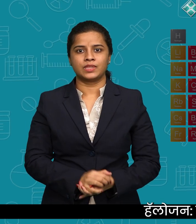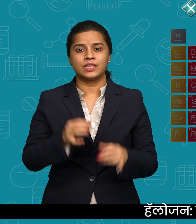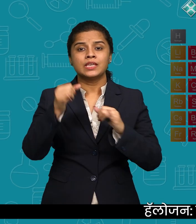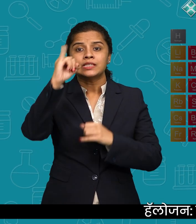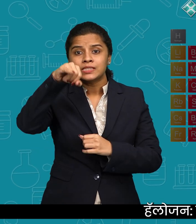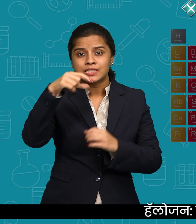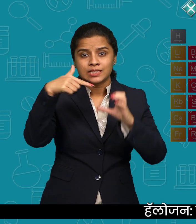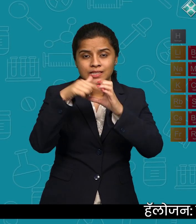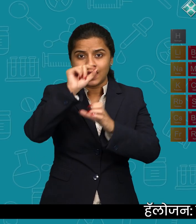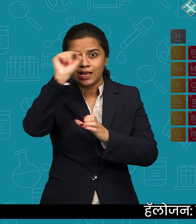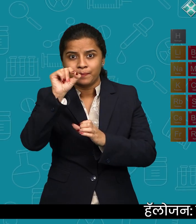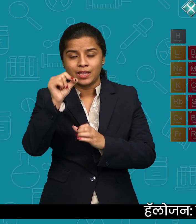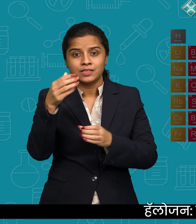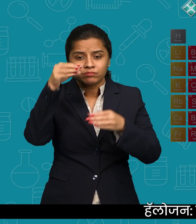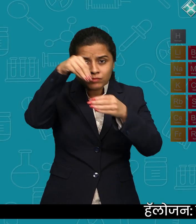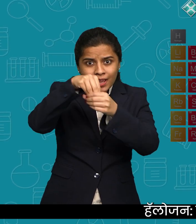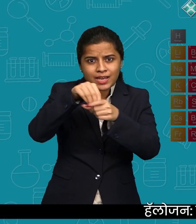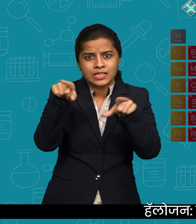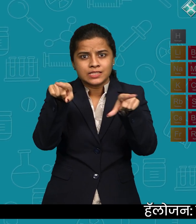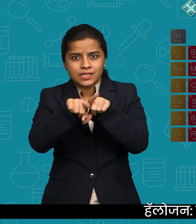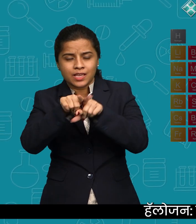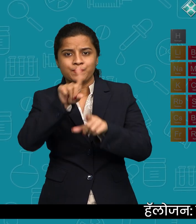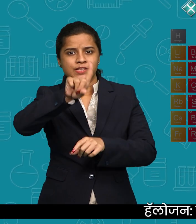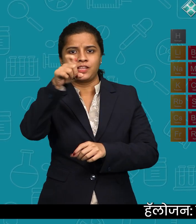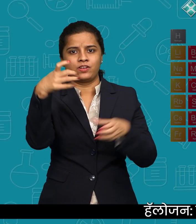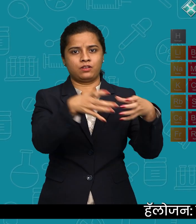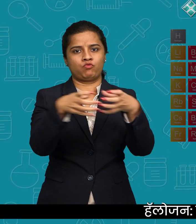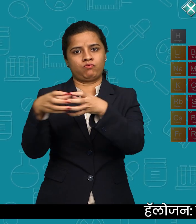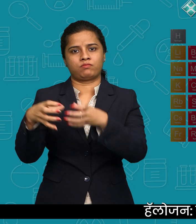हॅलोजन गट 17 मध्ये उपस्थित अधातू.